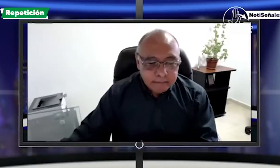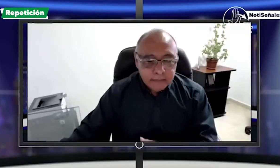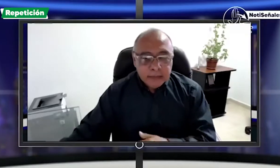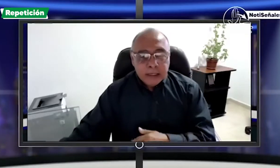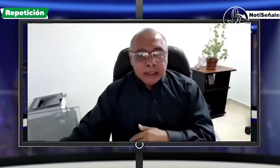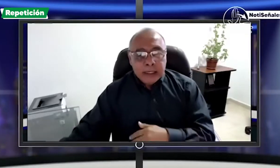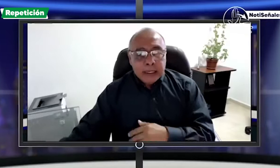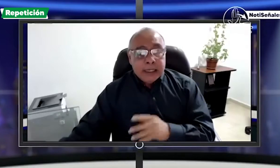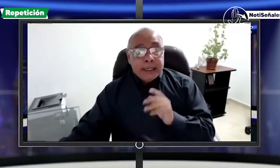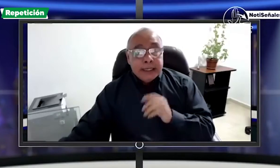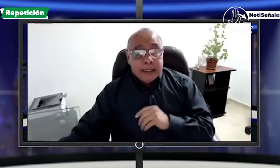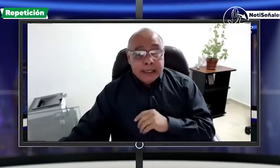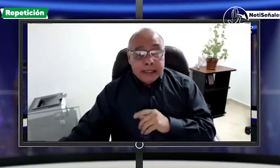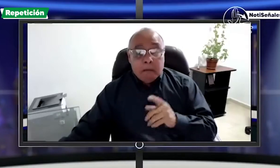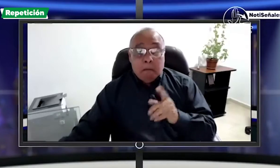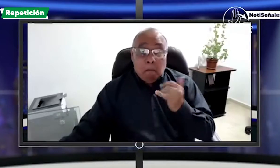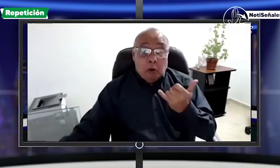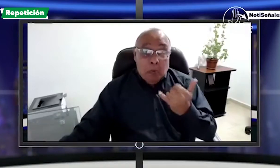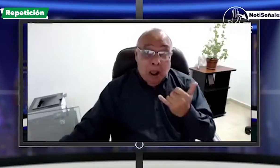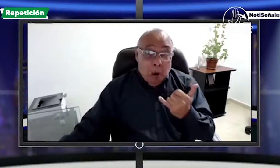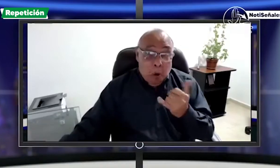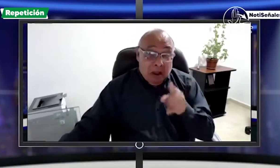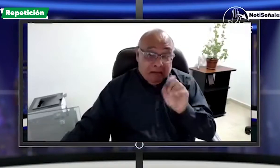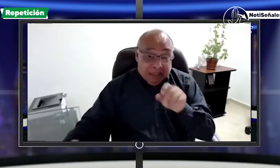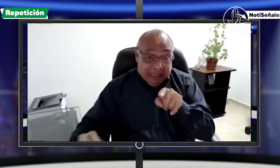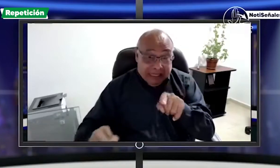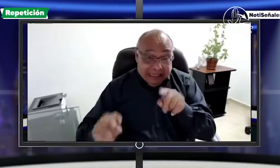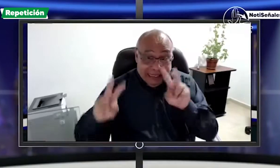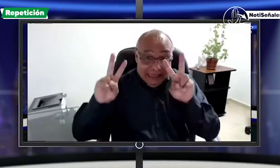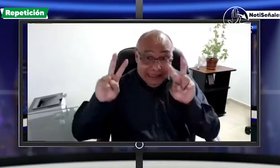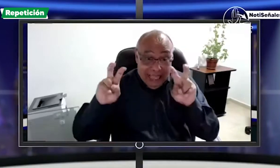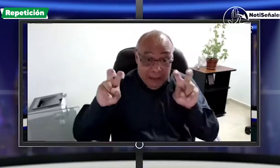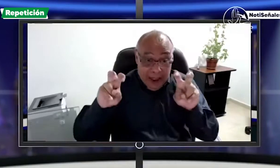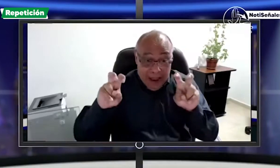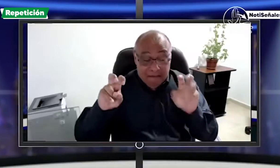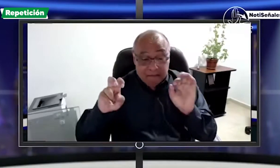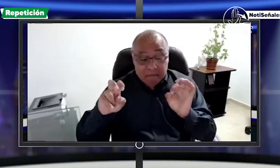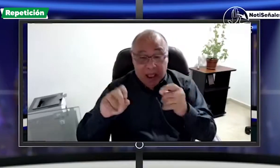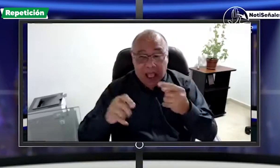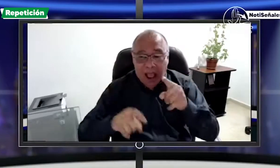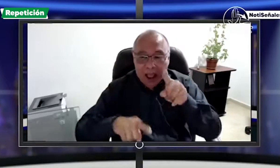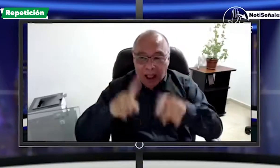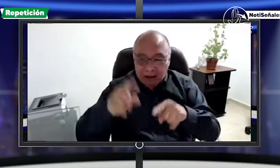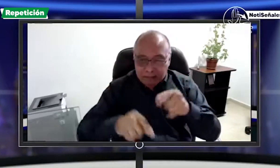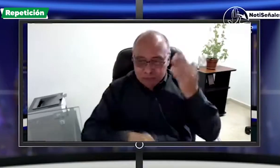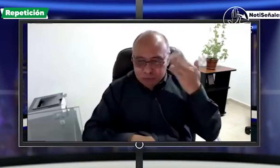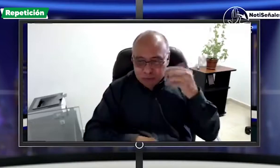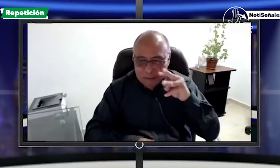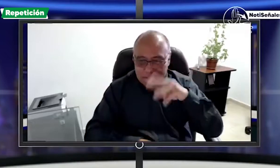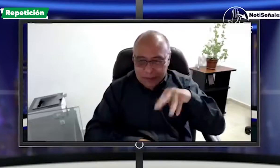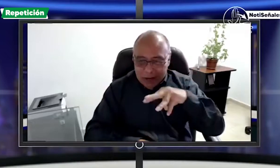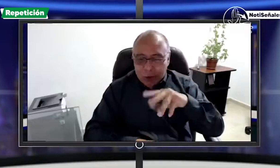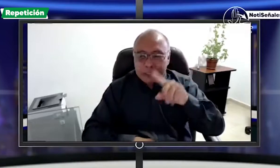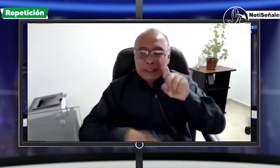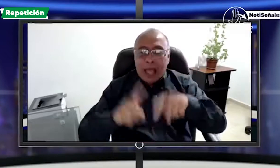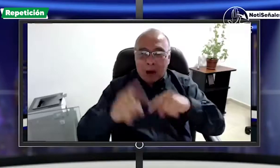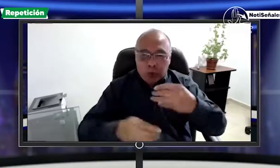tema Del rol De la ética De Qué es lo que Debe hacer El intérprete Y justamente